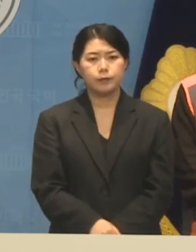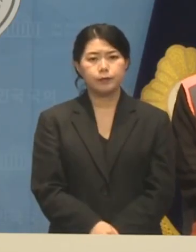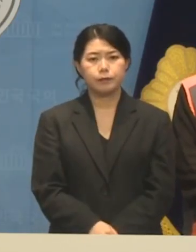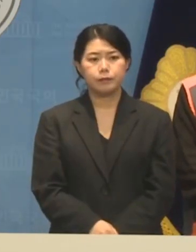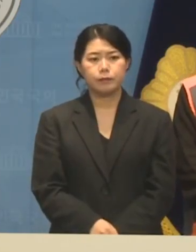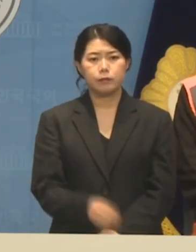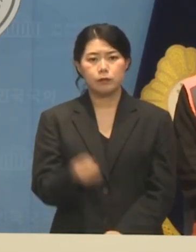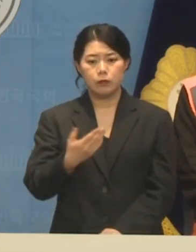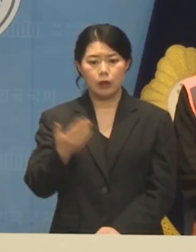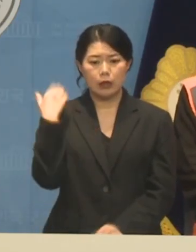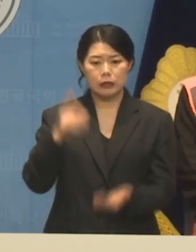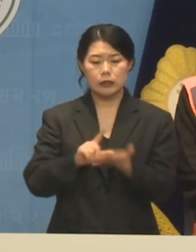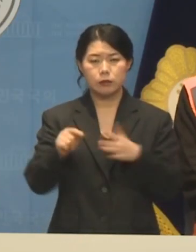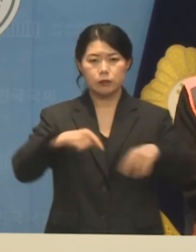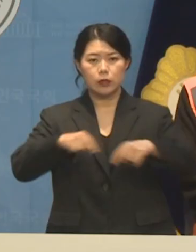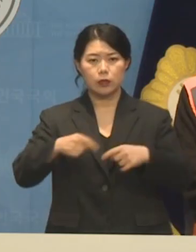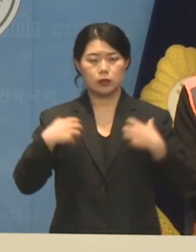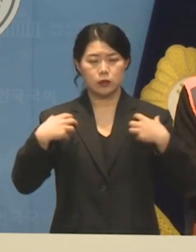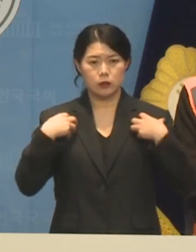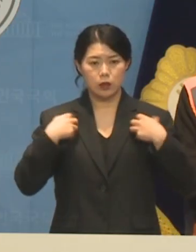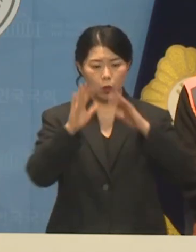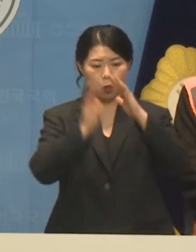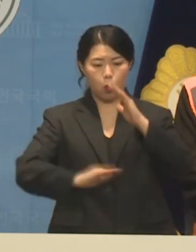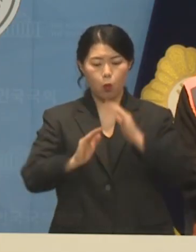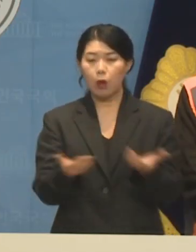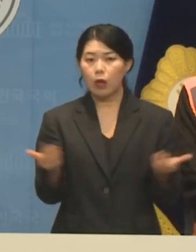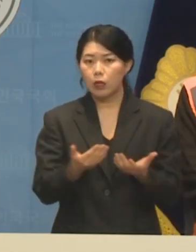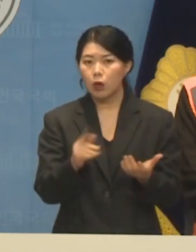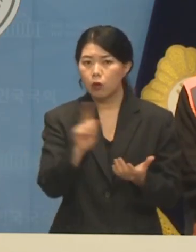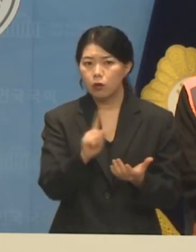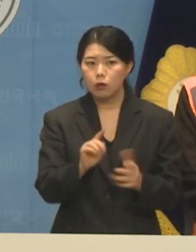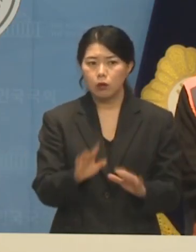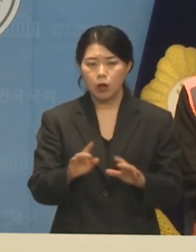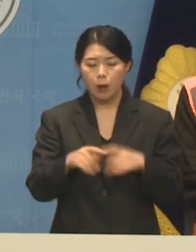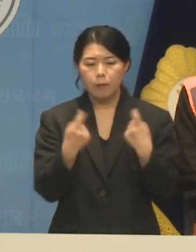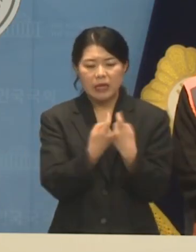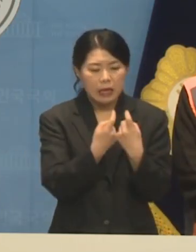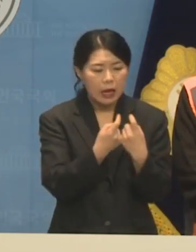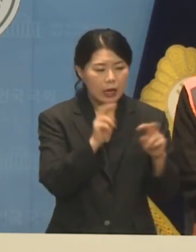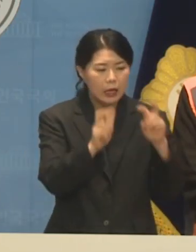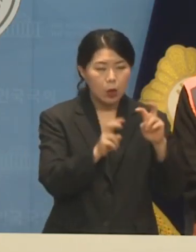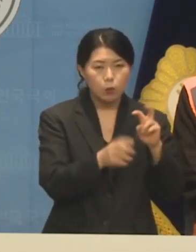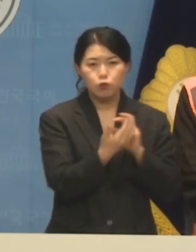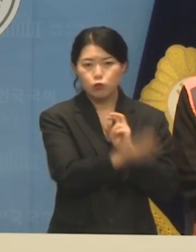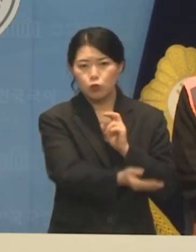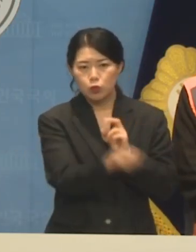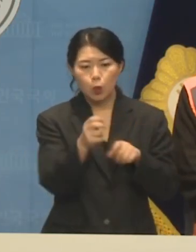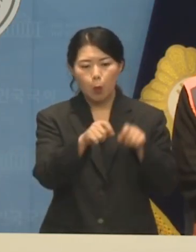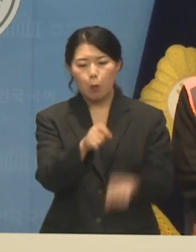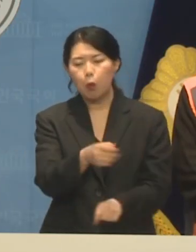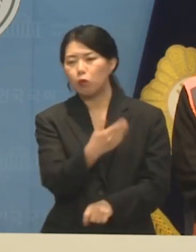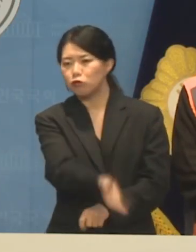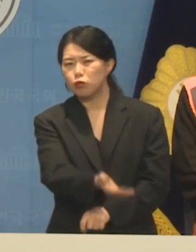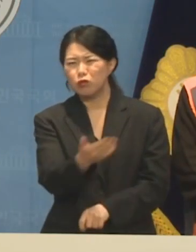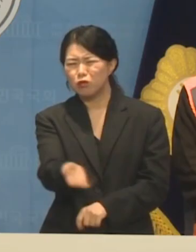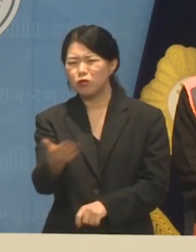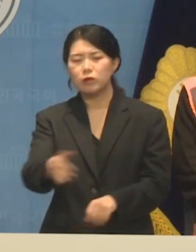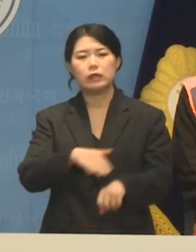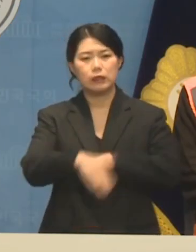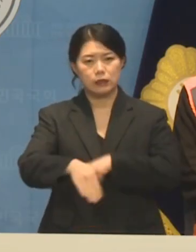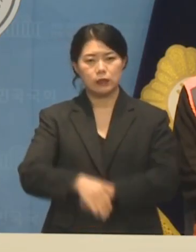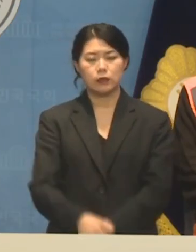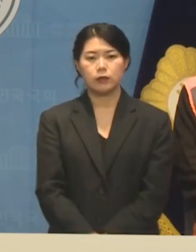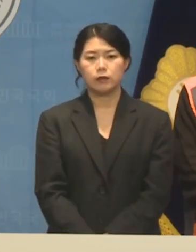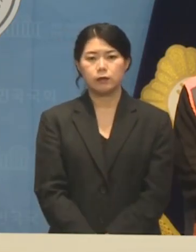기존에 하던 지방자치단체 공공적 성격의 업무는 민간으로 그리고 외주화로 이렇게 전환하게 되는